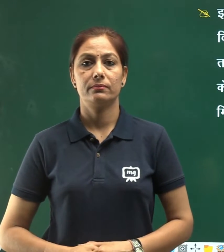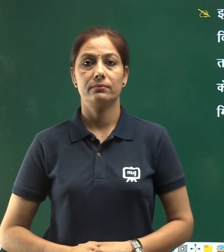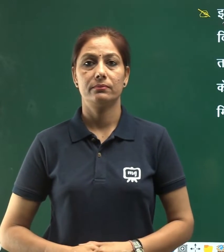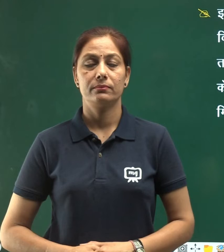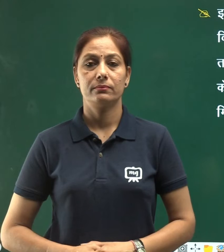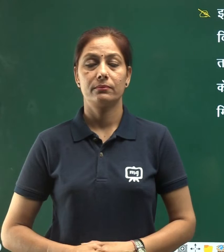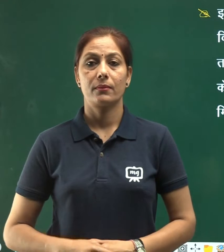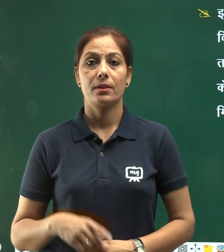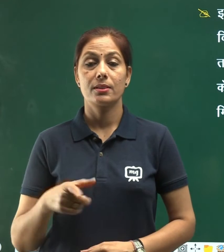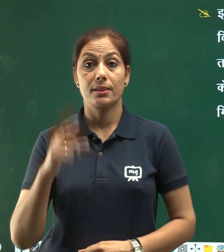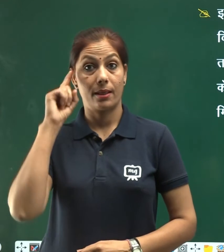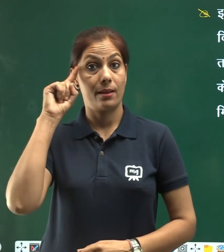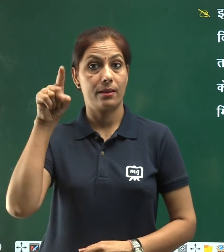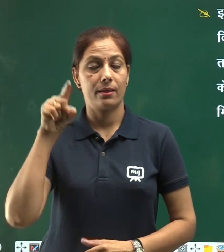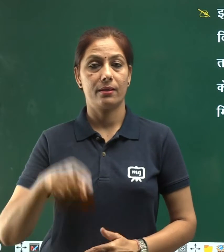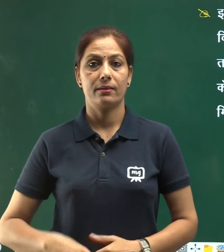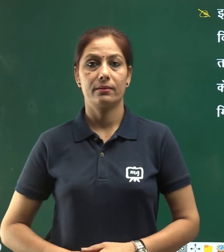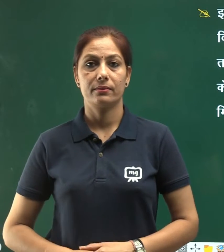इसके लिए